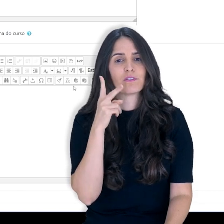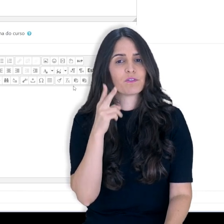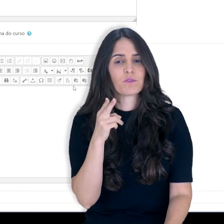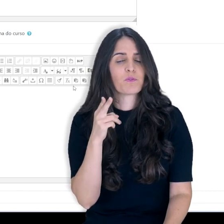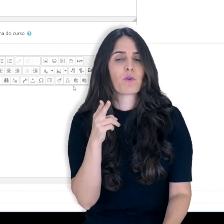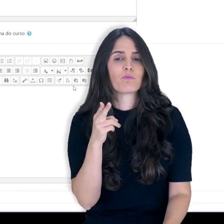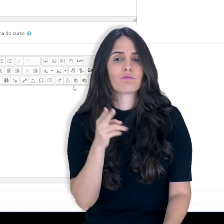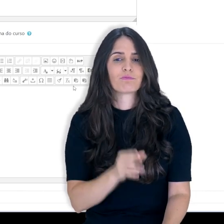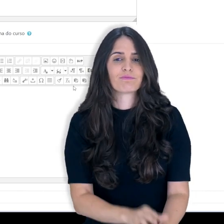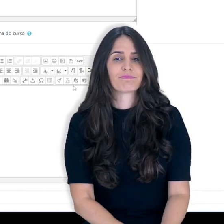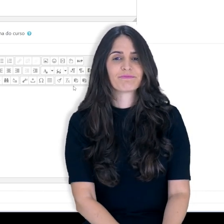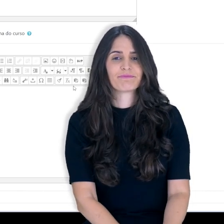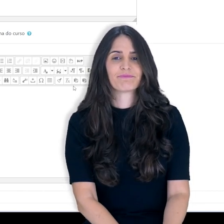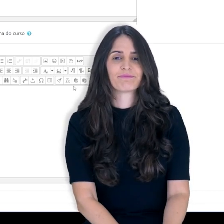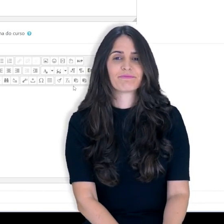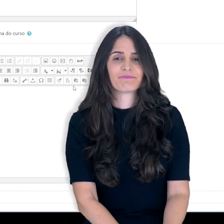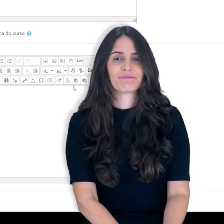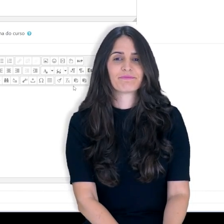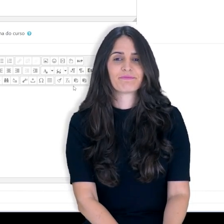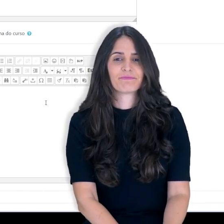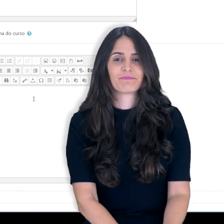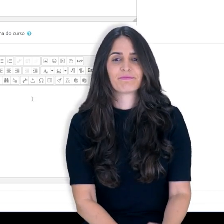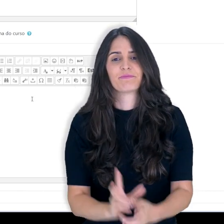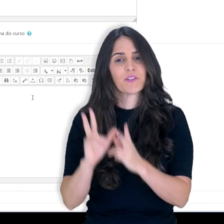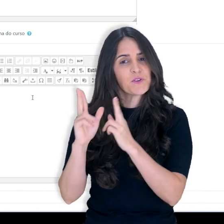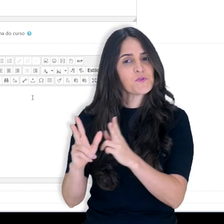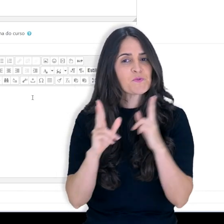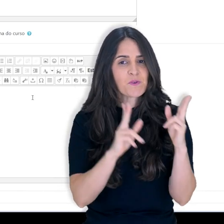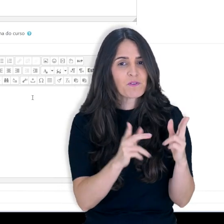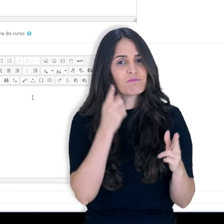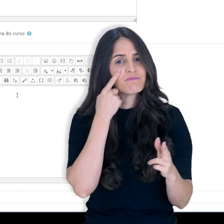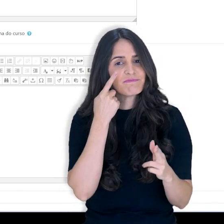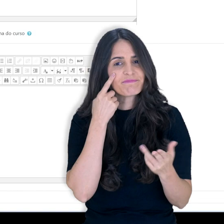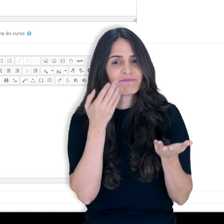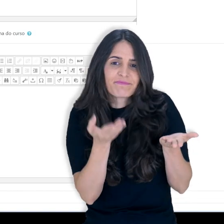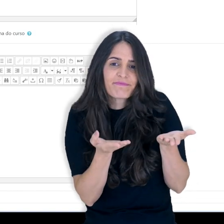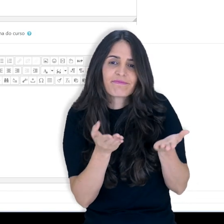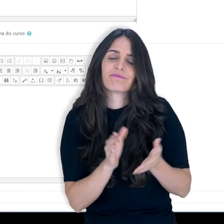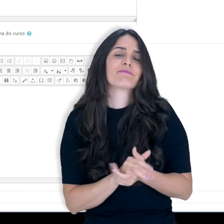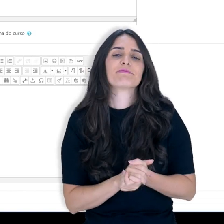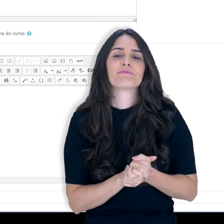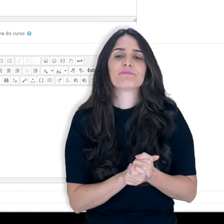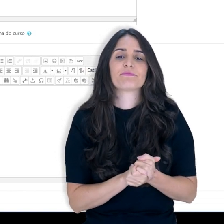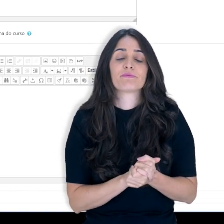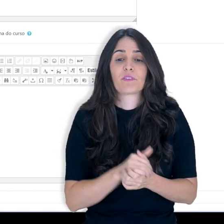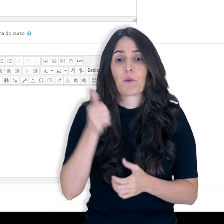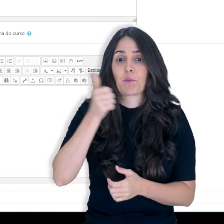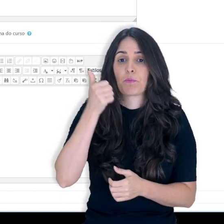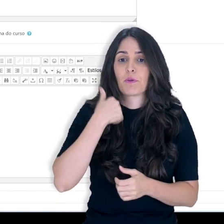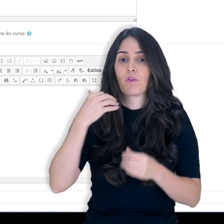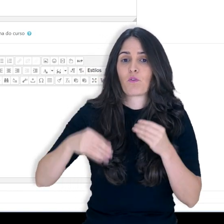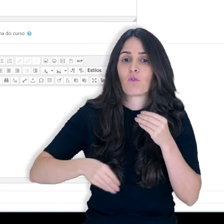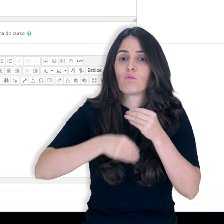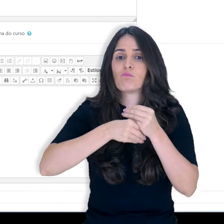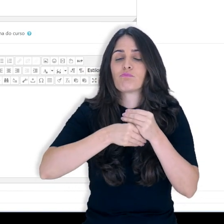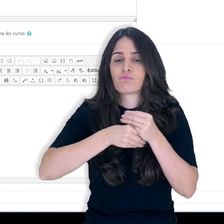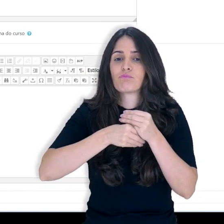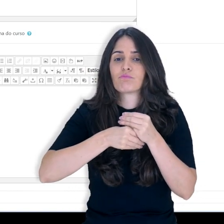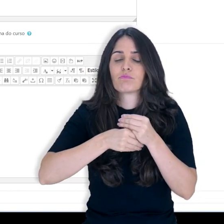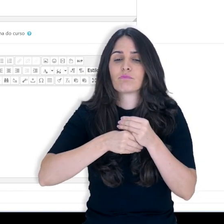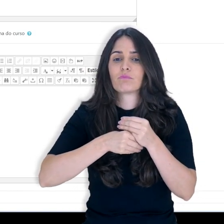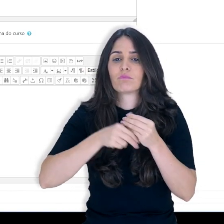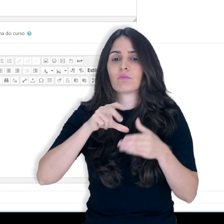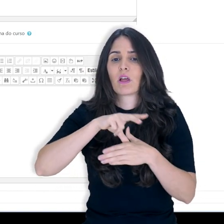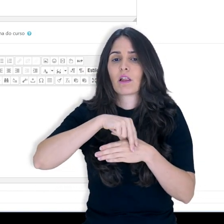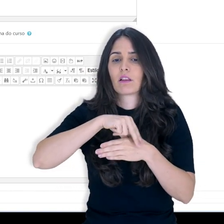editor está aqui no recurso página E aí primeiramente eu vou inserir um arquivo Porém Aqui eu não